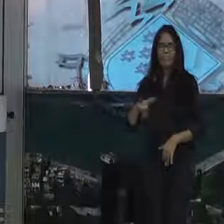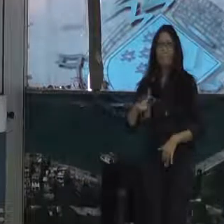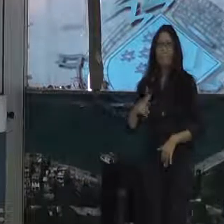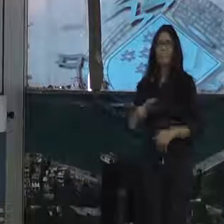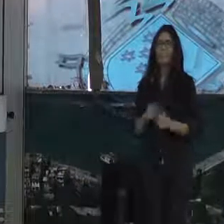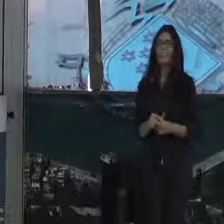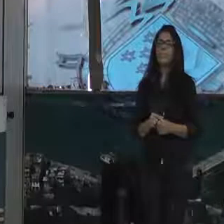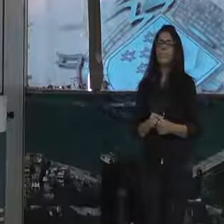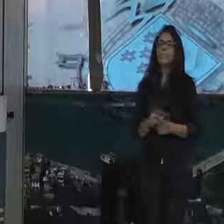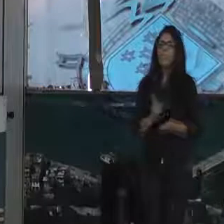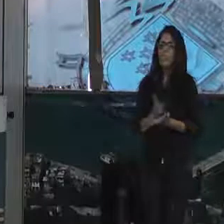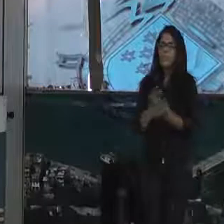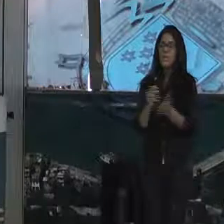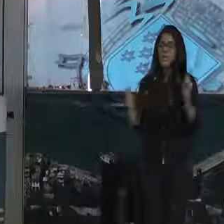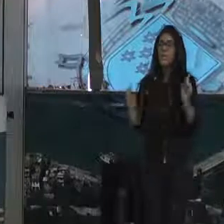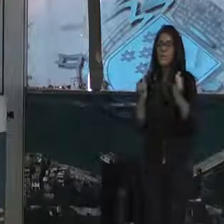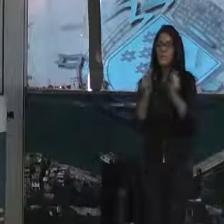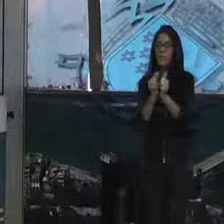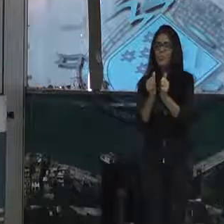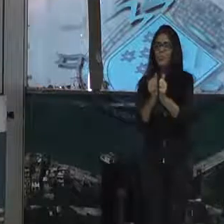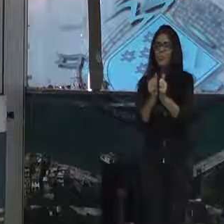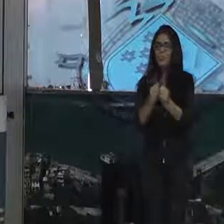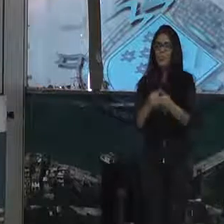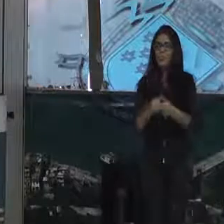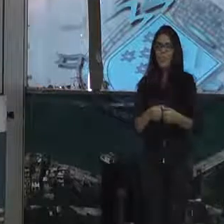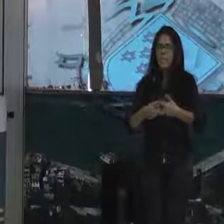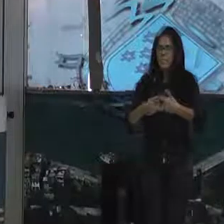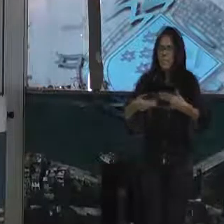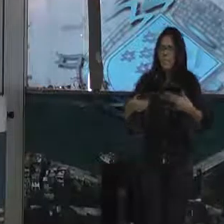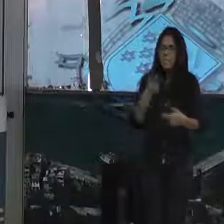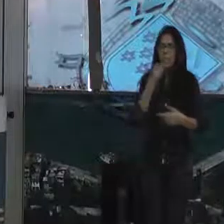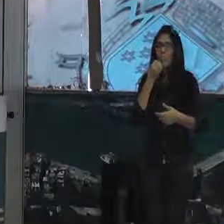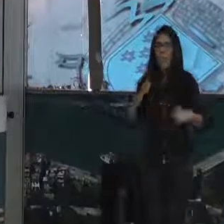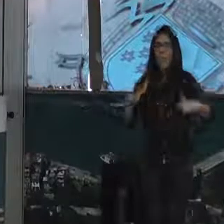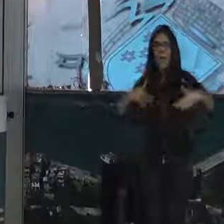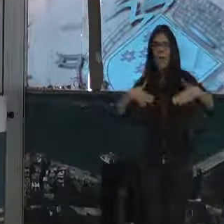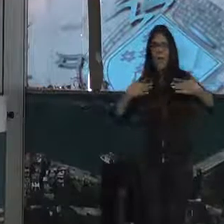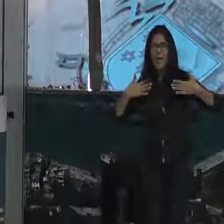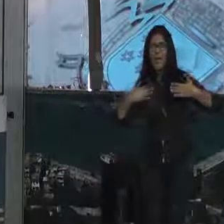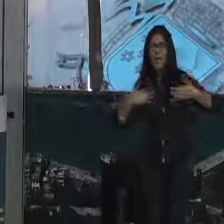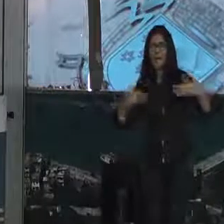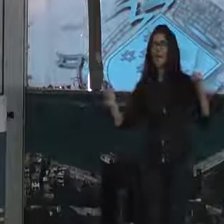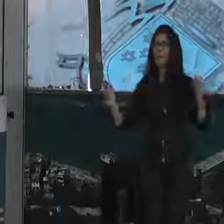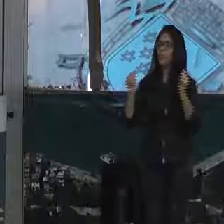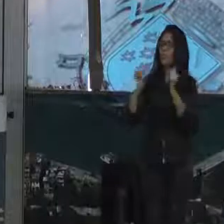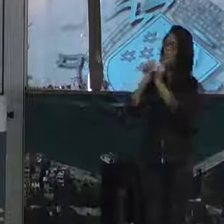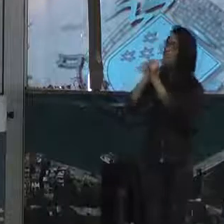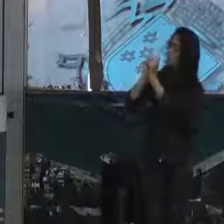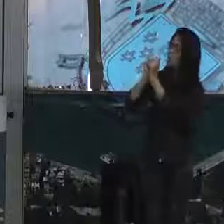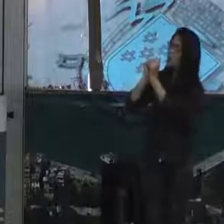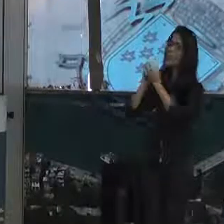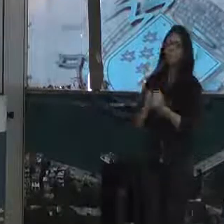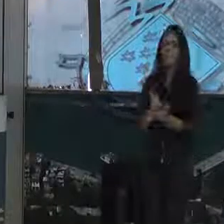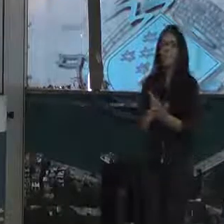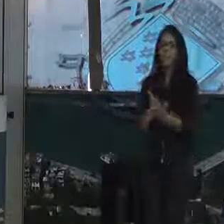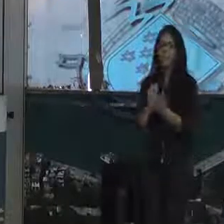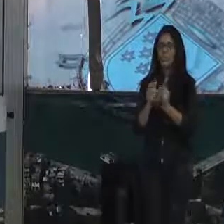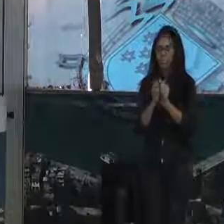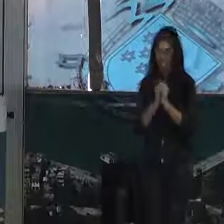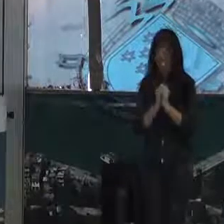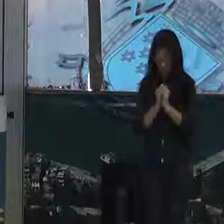me farás conhecer a vereda da vida, a alegria plena da tua presença, eterno prazer à tua direita.